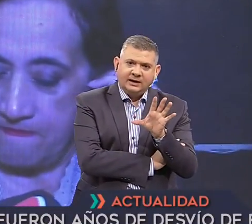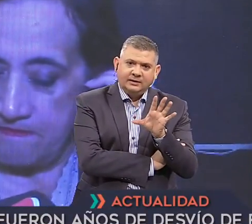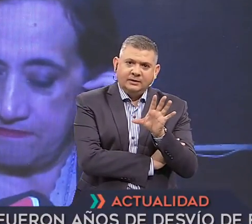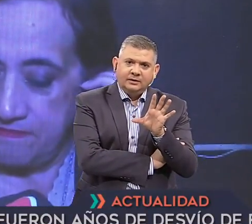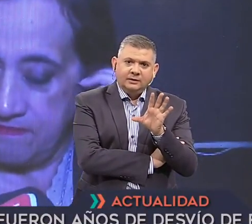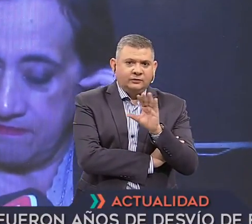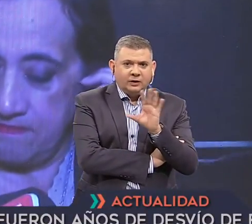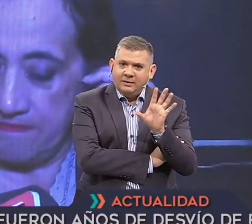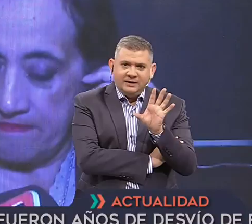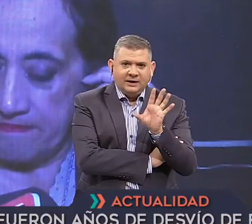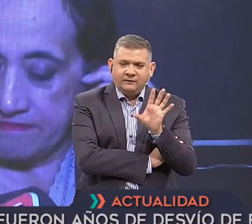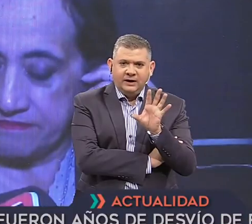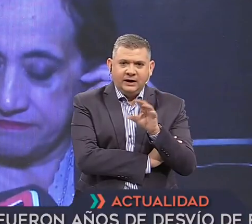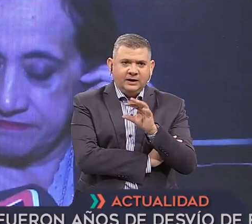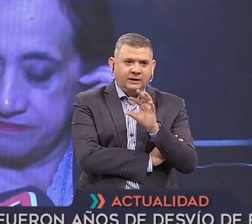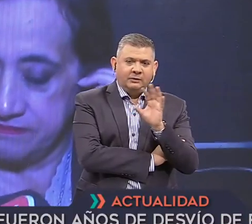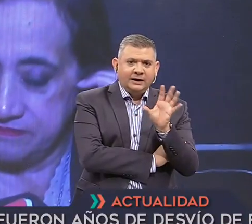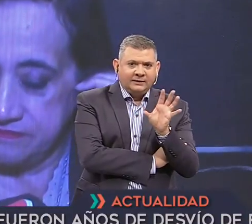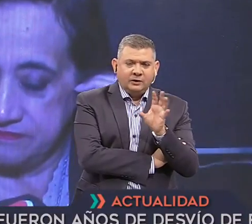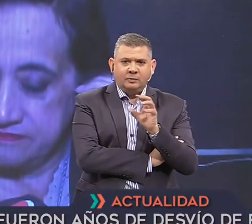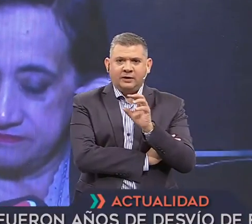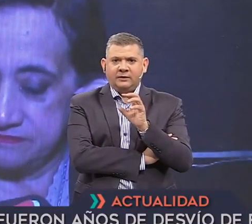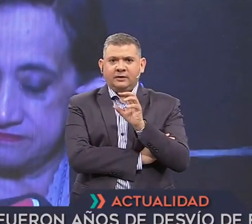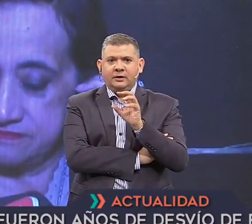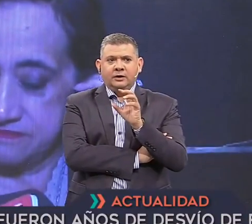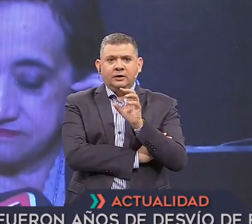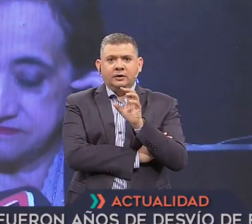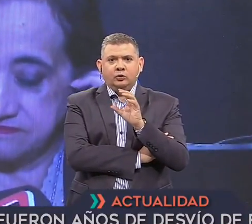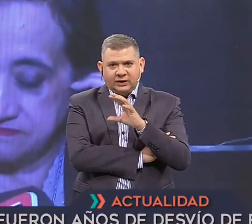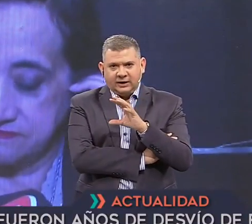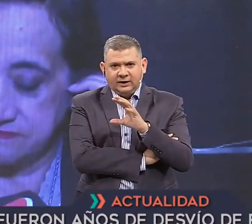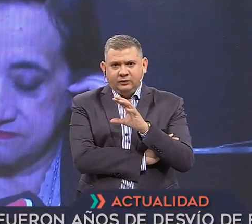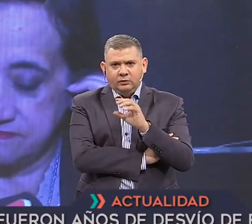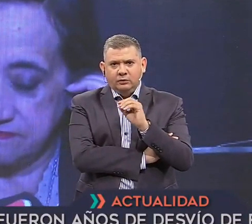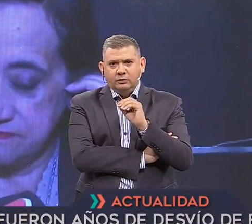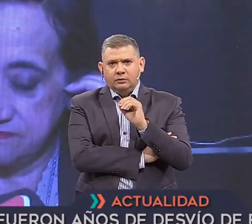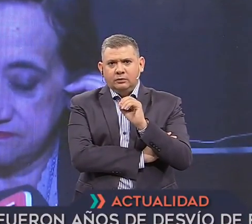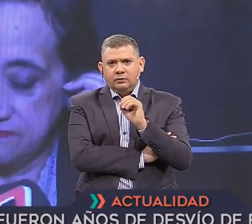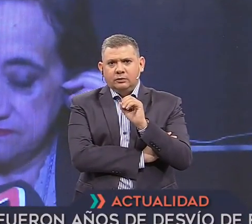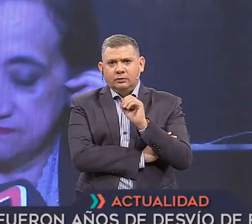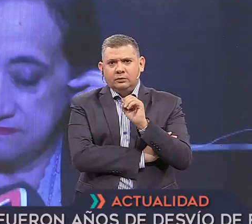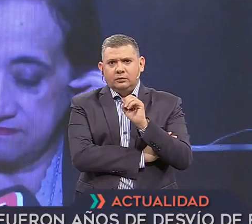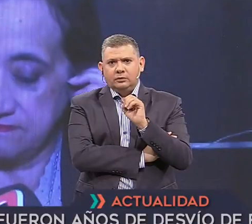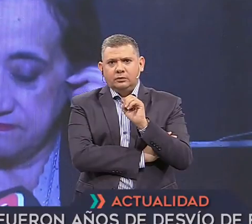finca, solamente de la finca y que vive en la casa de los padres. ¿Usted cree eso?